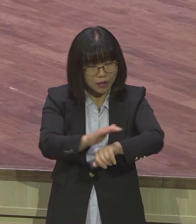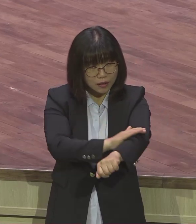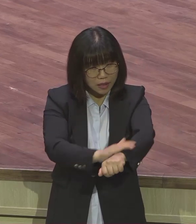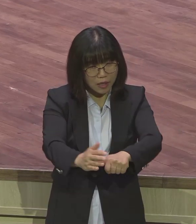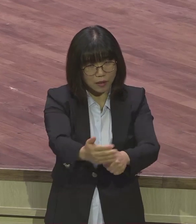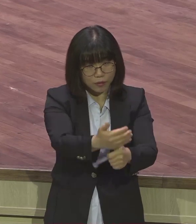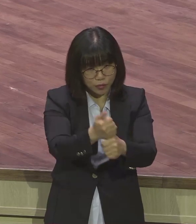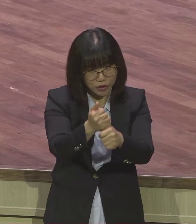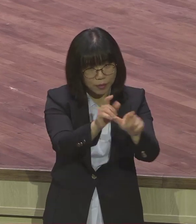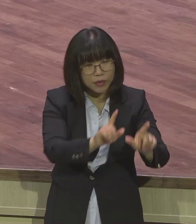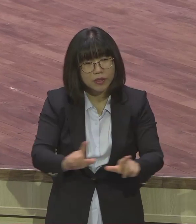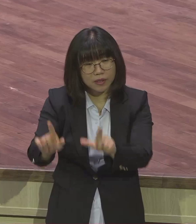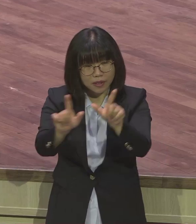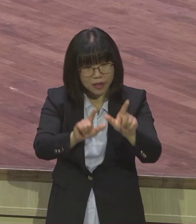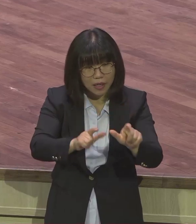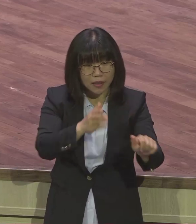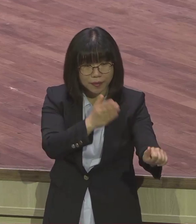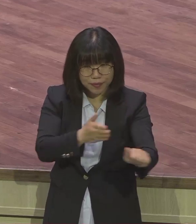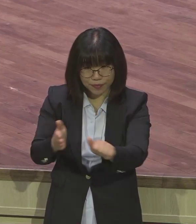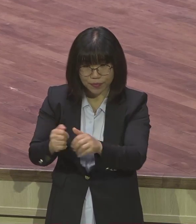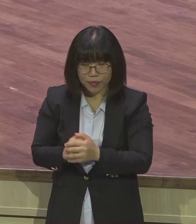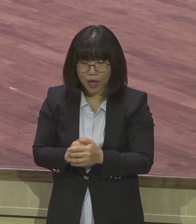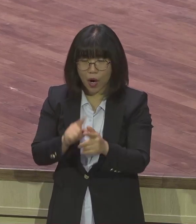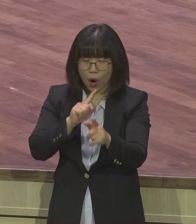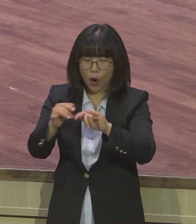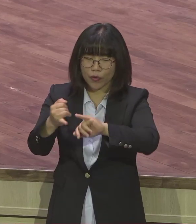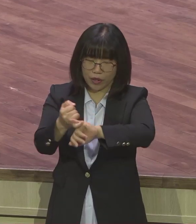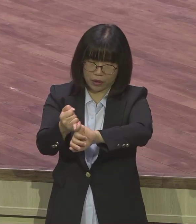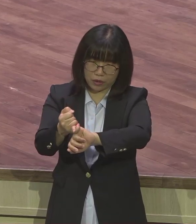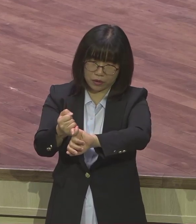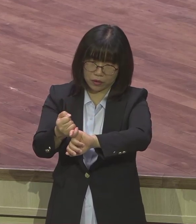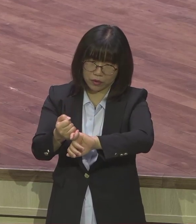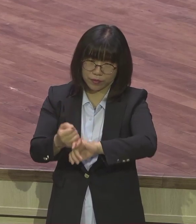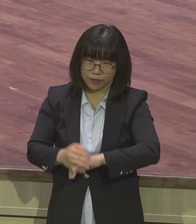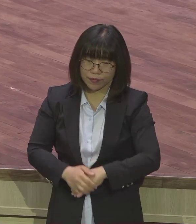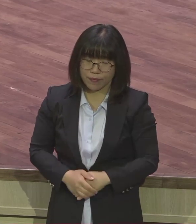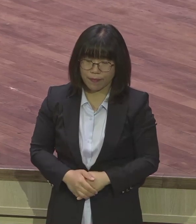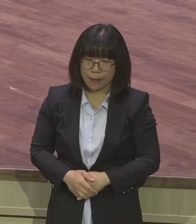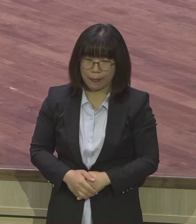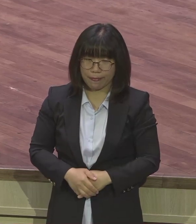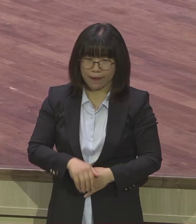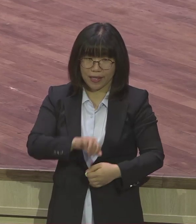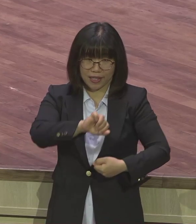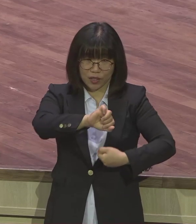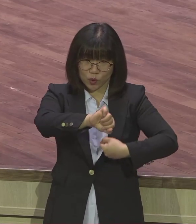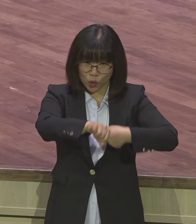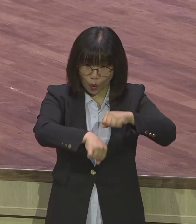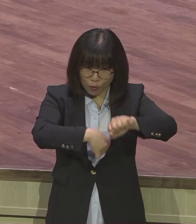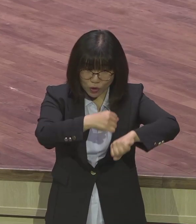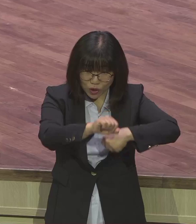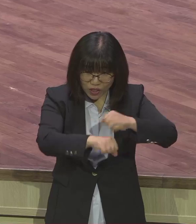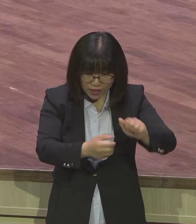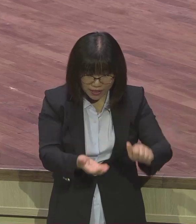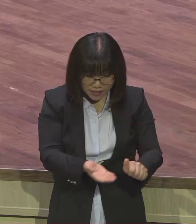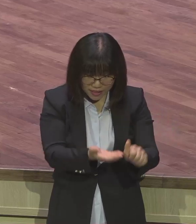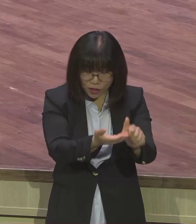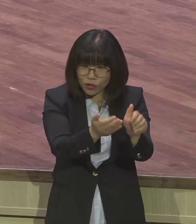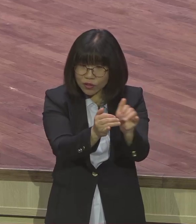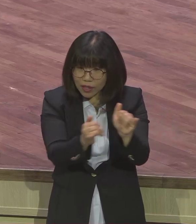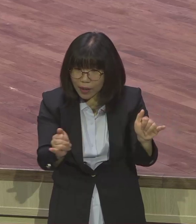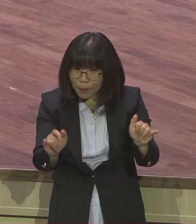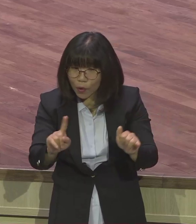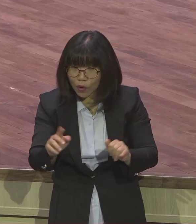되겠구나. 언약을 말씀 붙잡는 삶을 살아야 돼. 응? 동물 조련사가요, 사자나 호랑이 같은